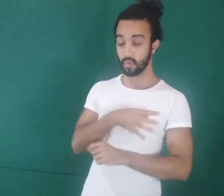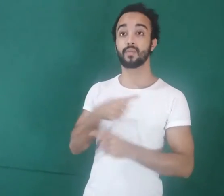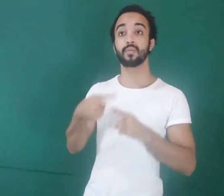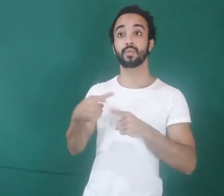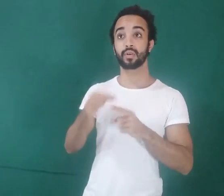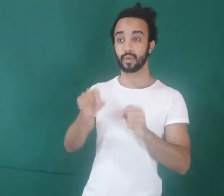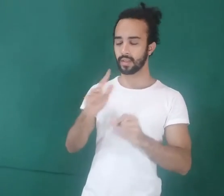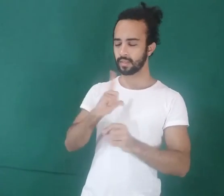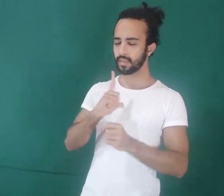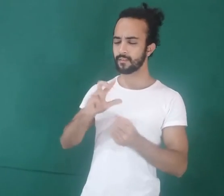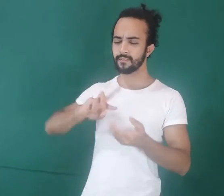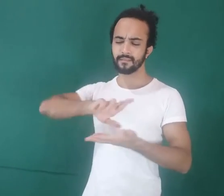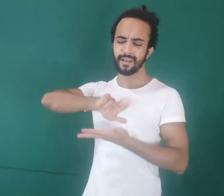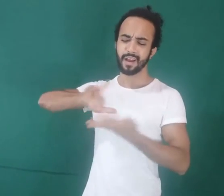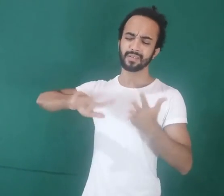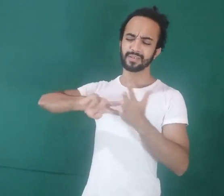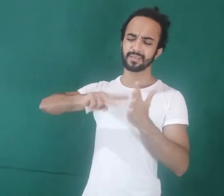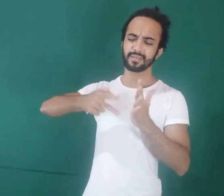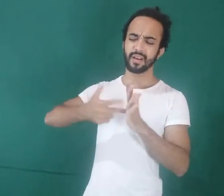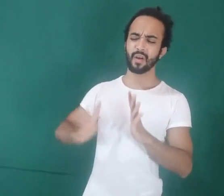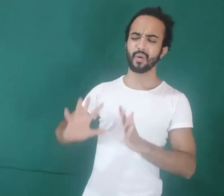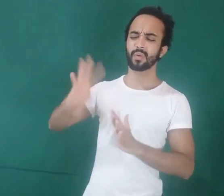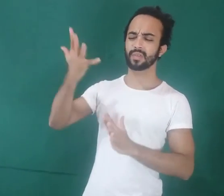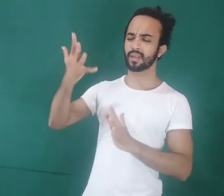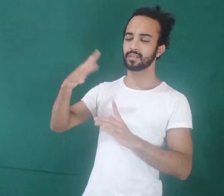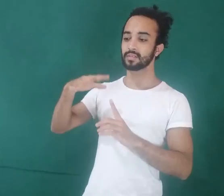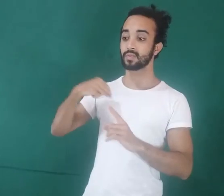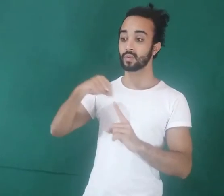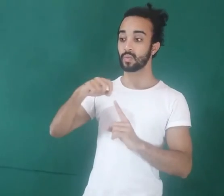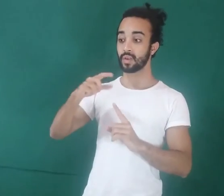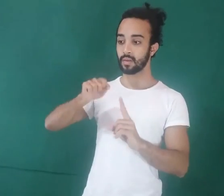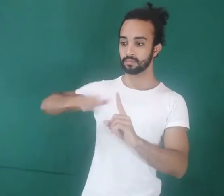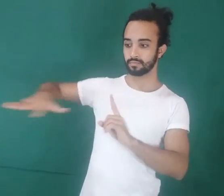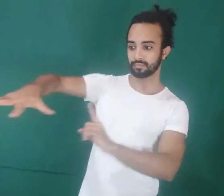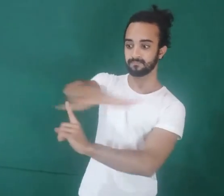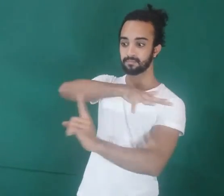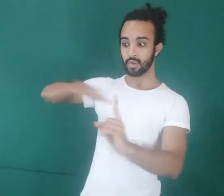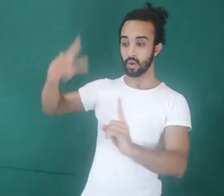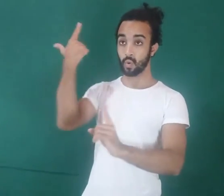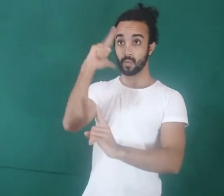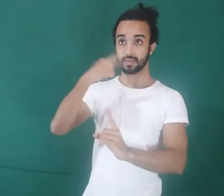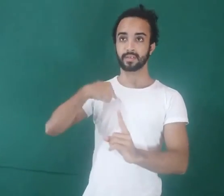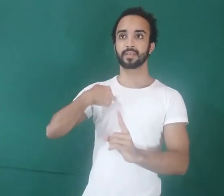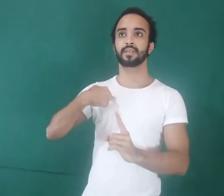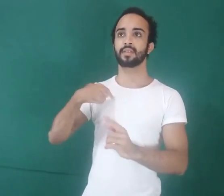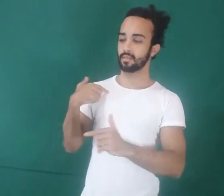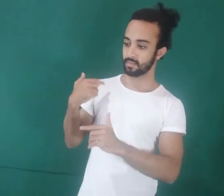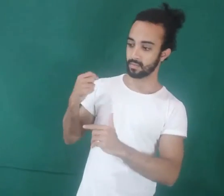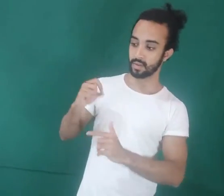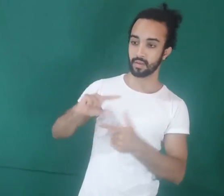de significância do que acontece ao redor dela para se tornar contemporânea. Logo, o artista contemporâneo